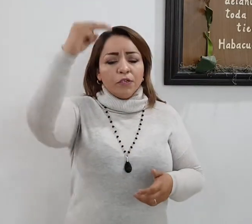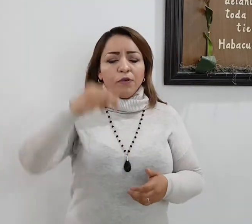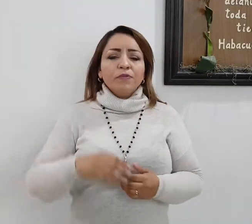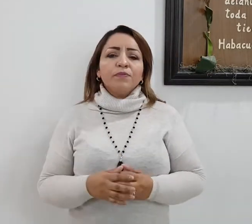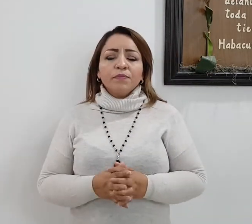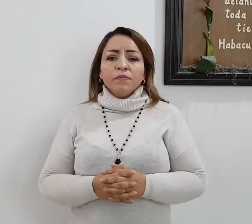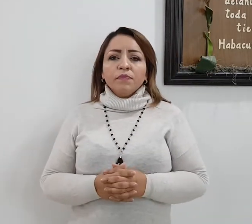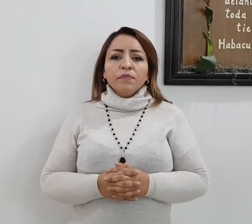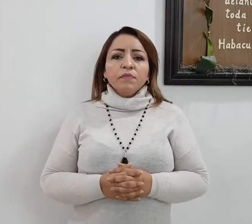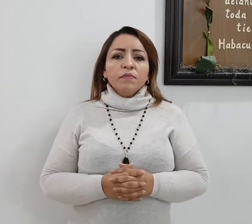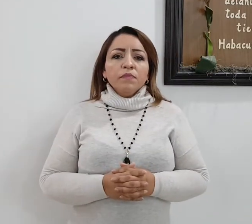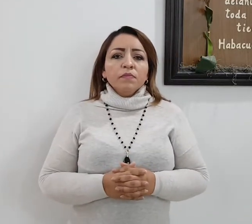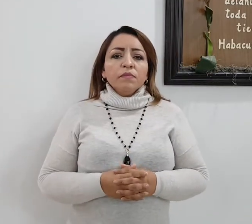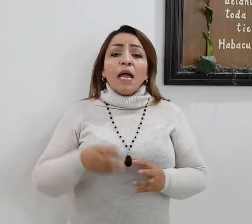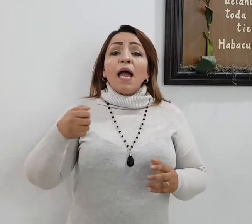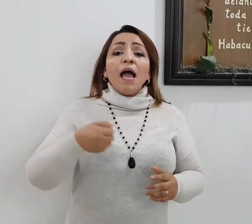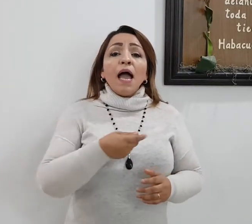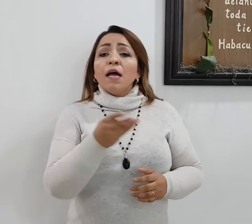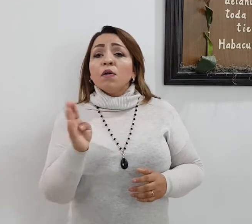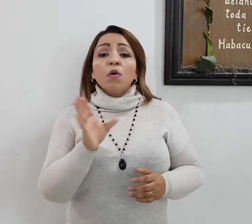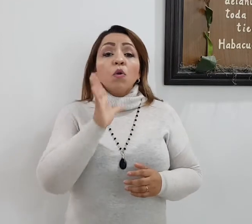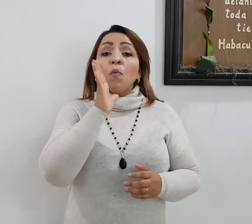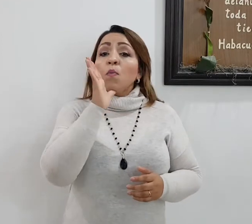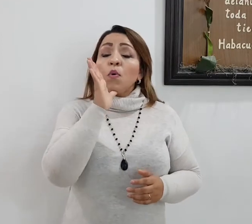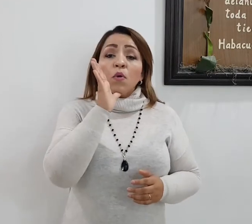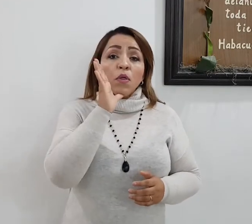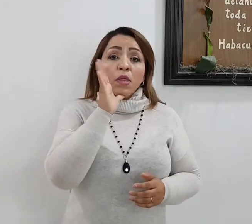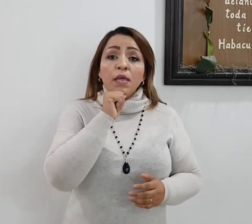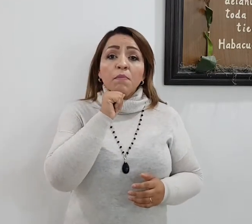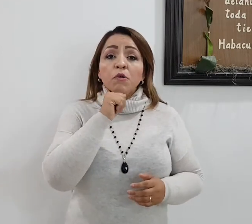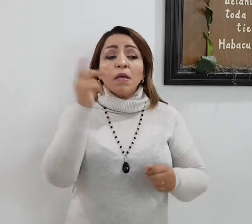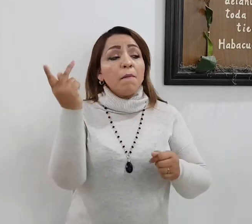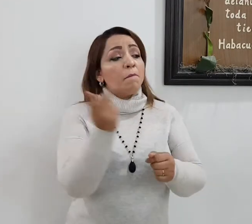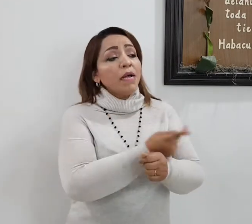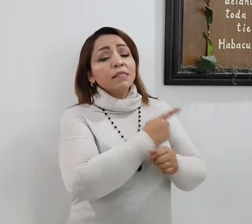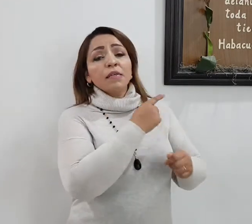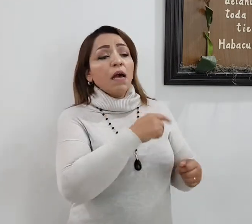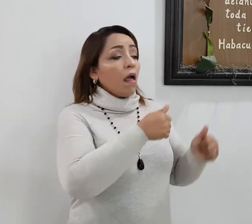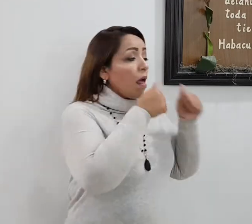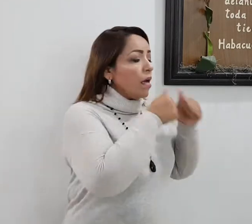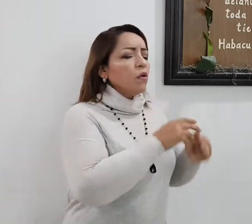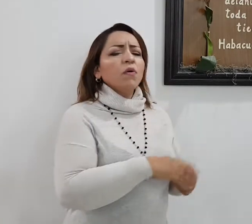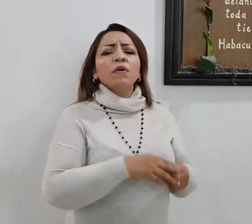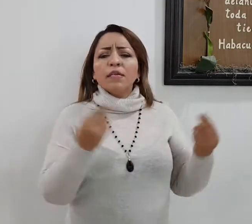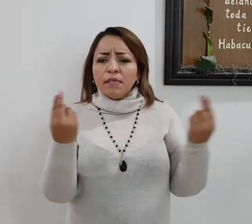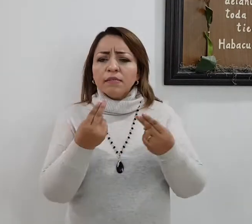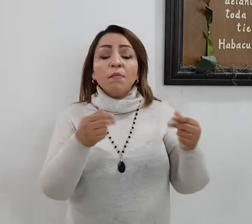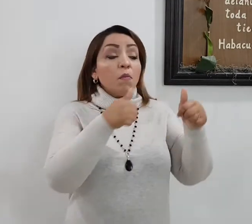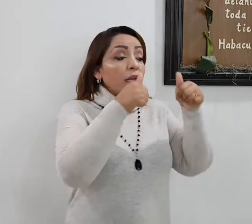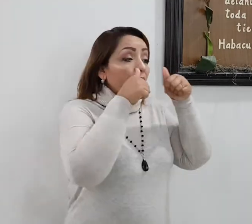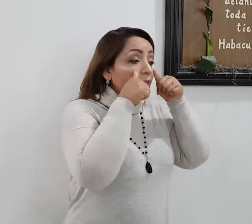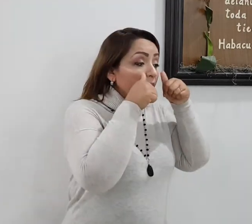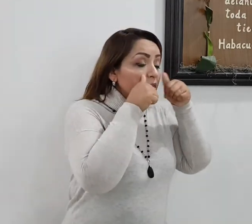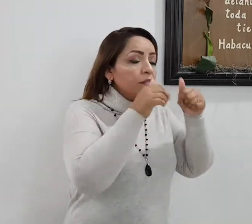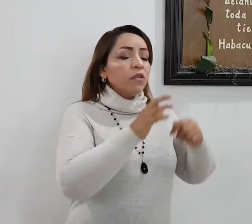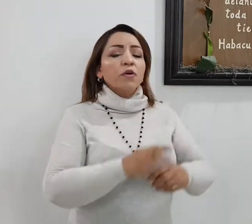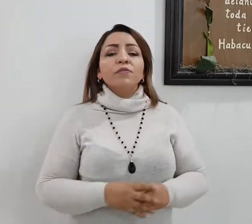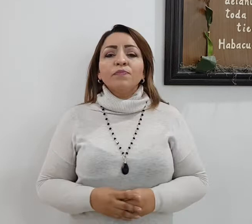algo que no podemos pasar por alto. Lo encontramos ahí en el Salmo 19, que fue nuestra lectura, en los versículos del 7 al